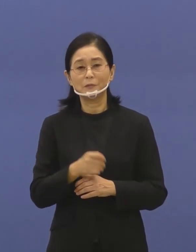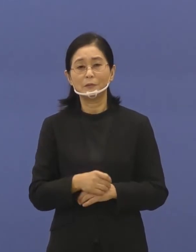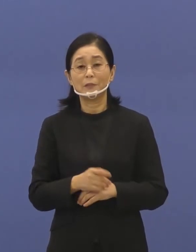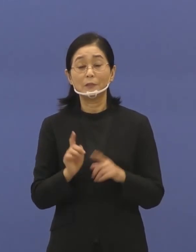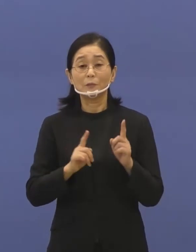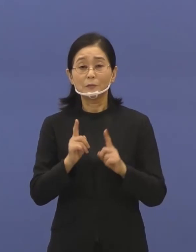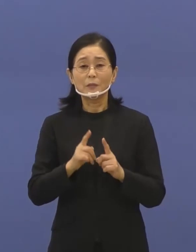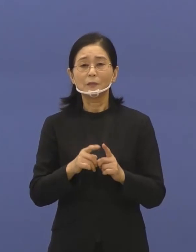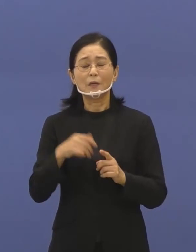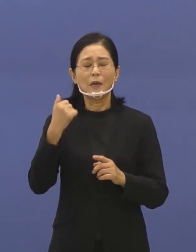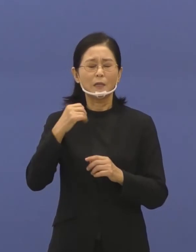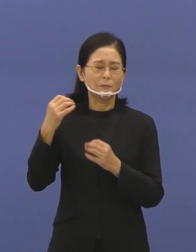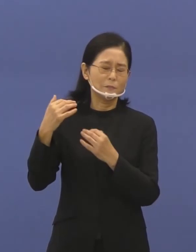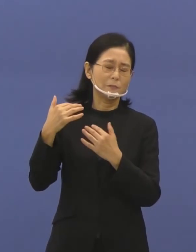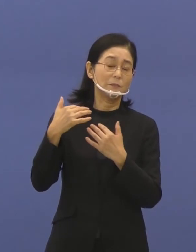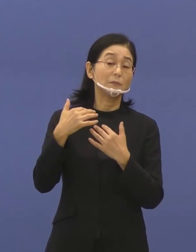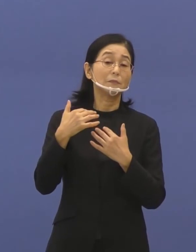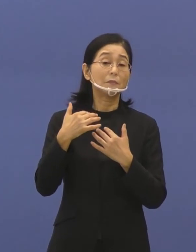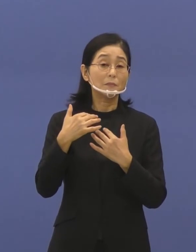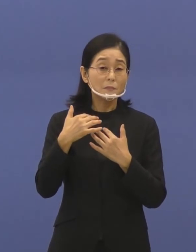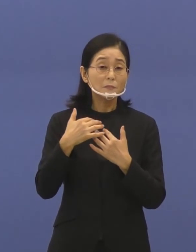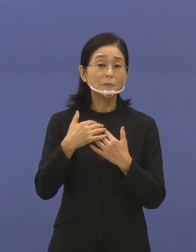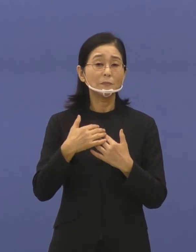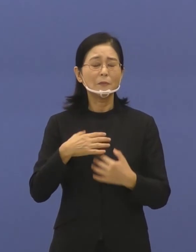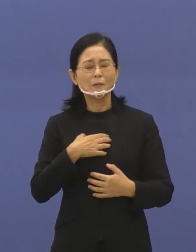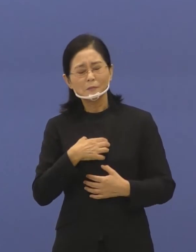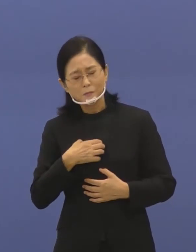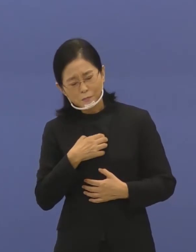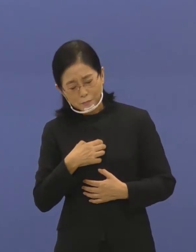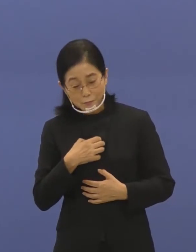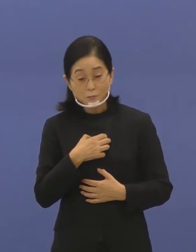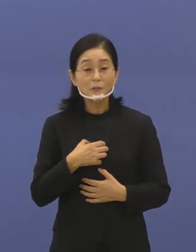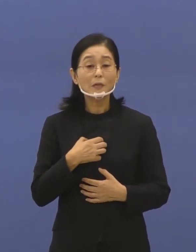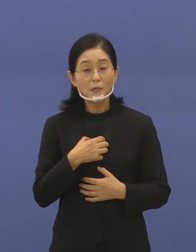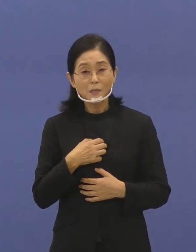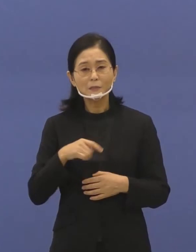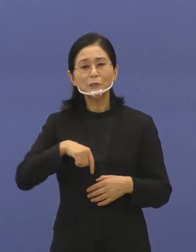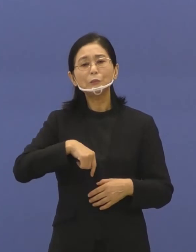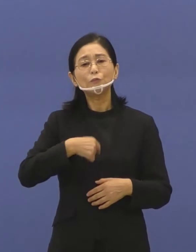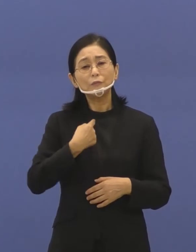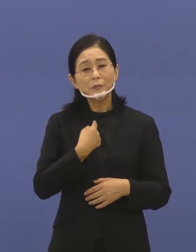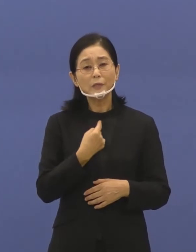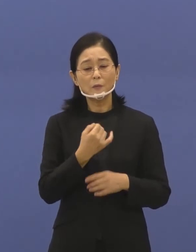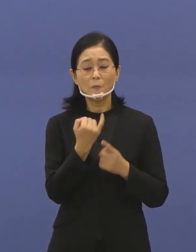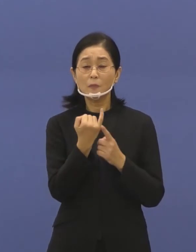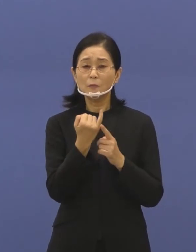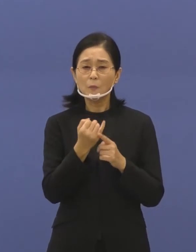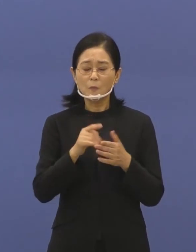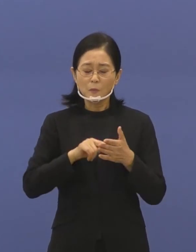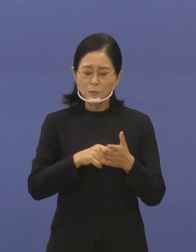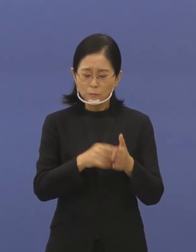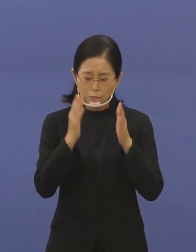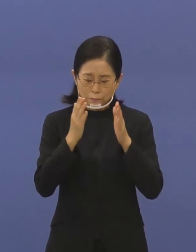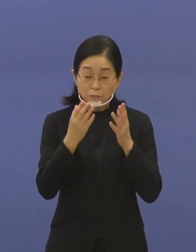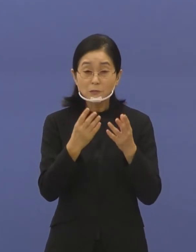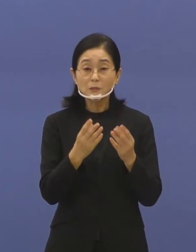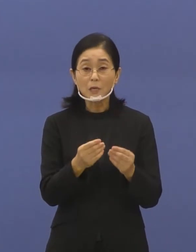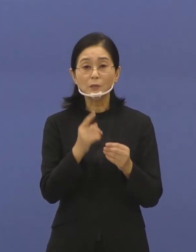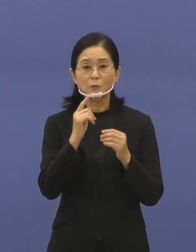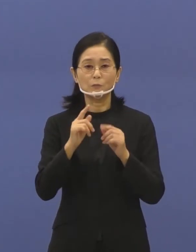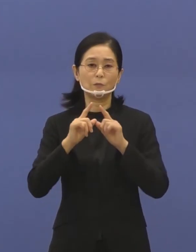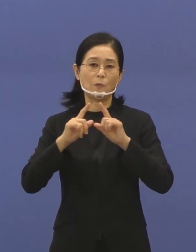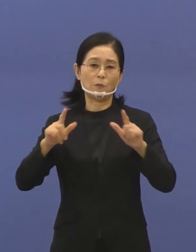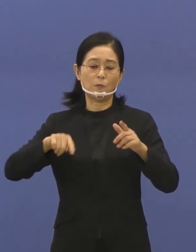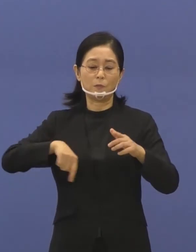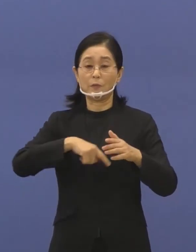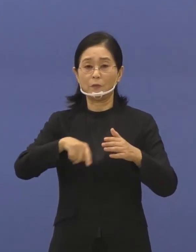う文字通り死に物狂いの努力をしていたっていう報道がされていて、本当にあってはなら